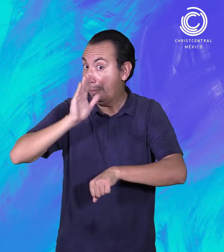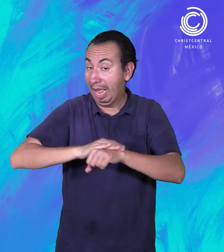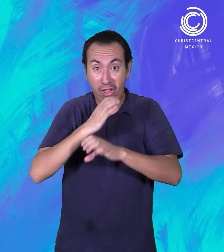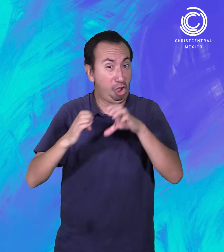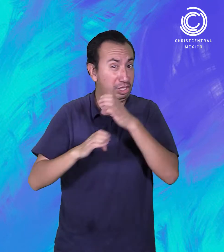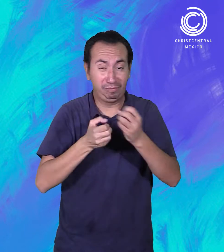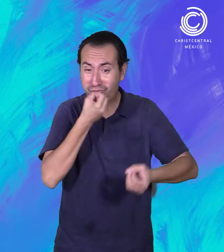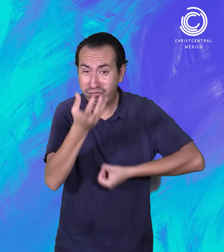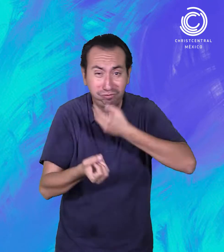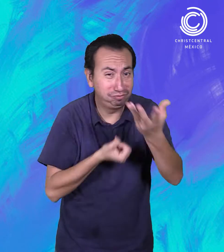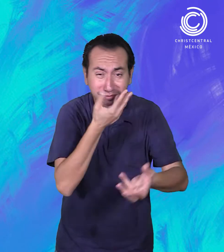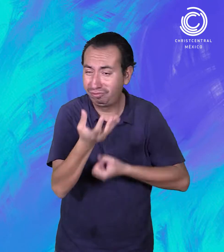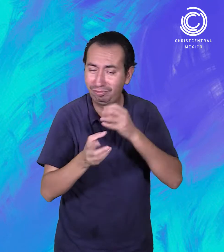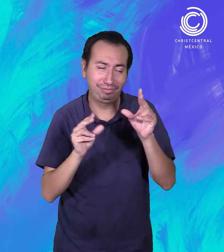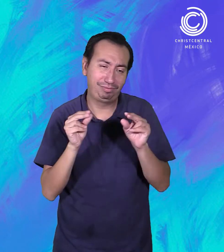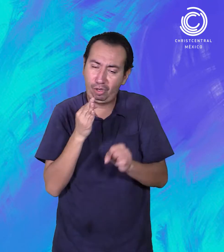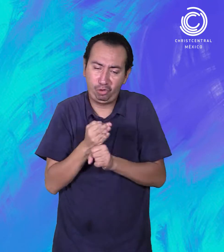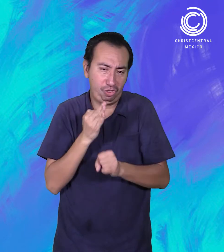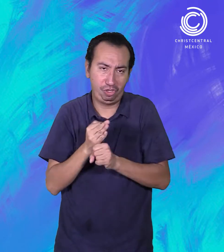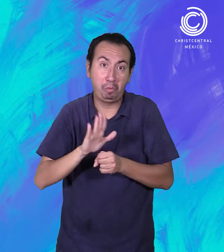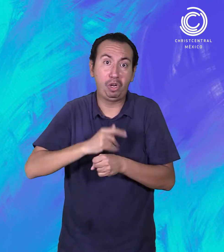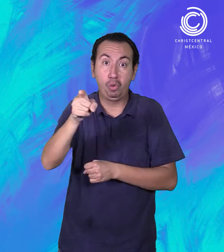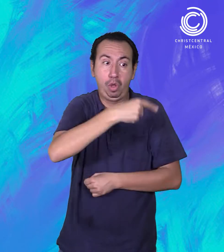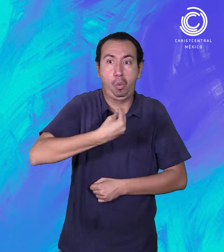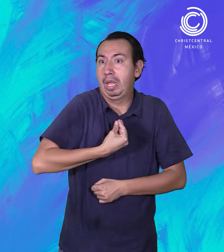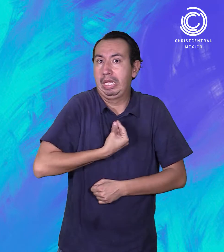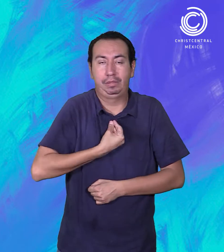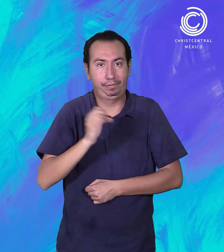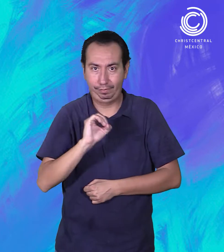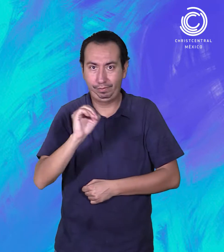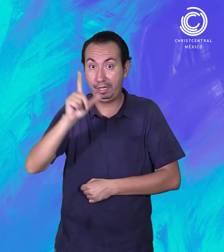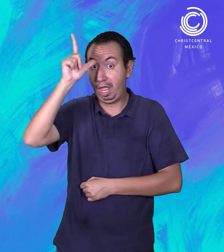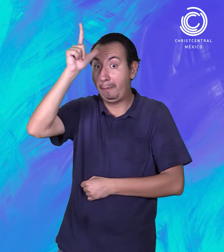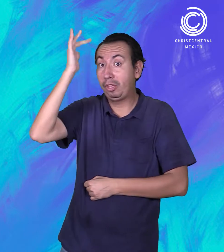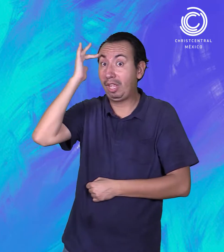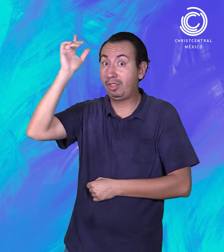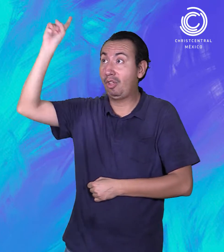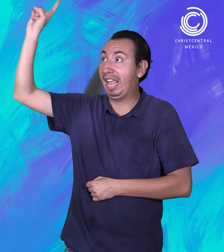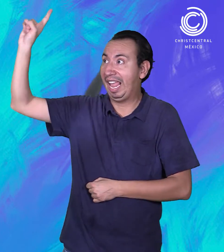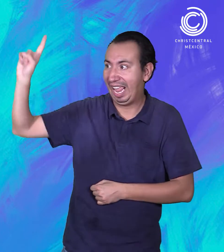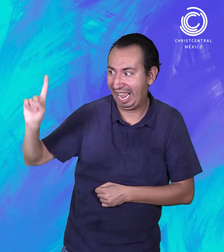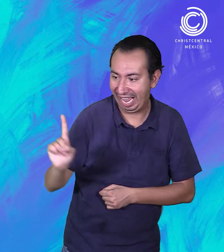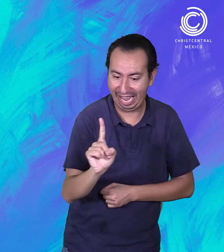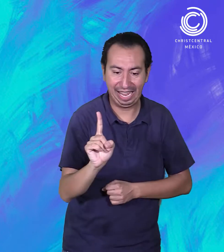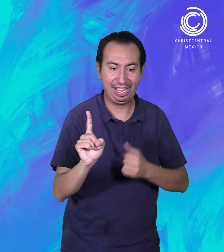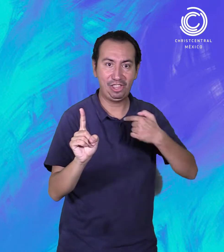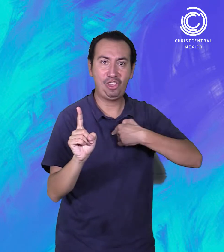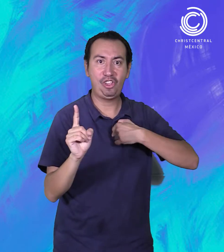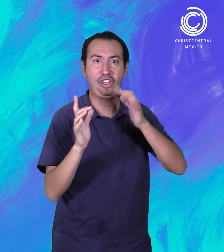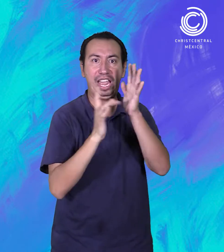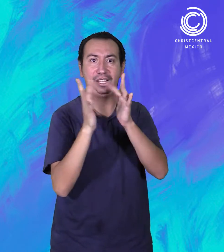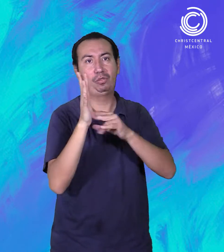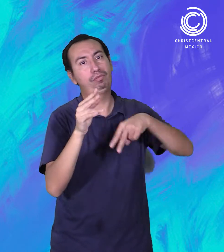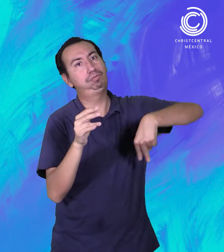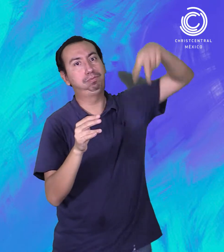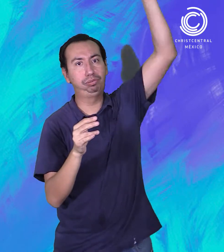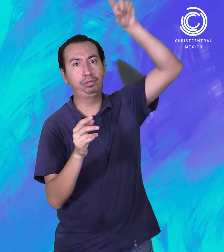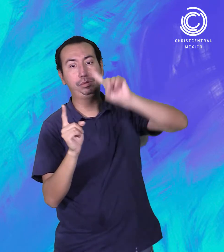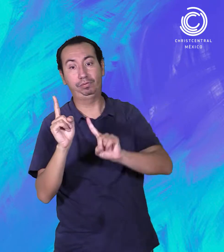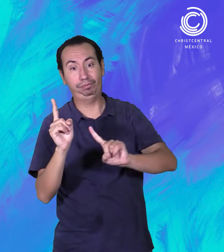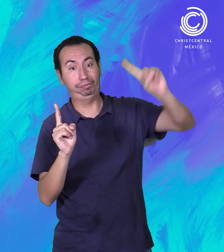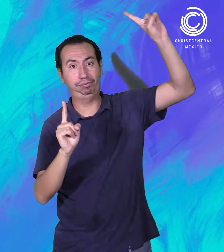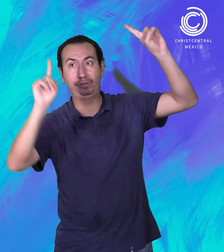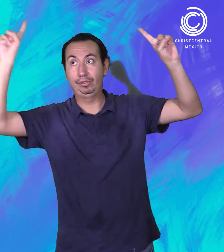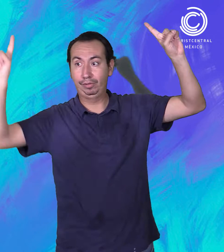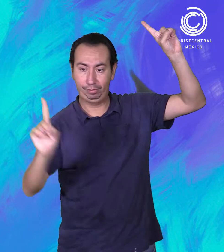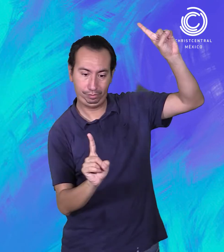las podrán sobrellevar. Pero cuando venga el Espíritu de verdad, Él los guiará a toda la verdad, porque no